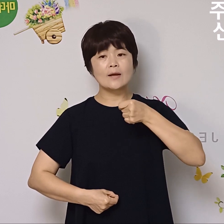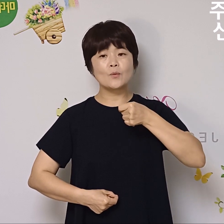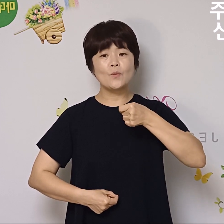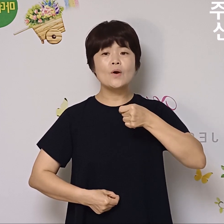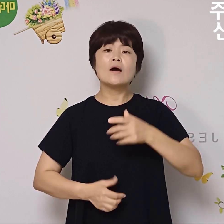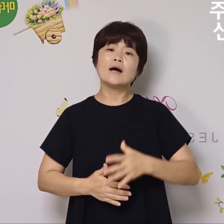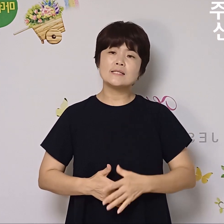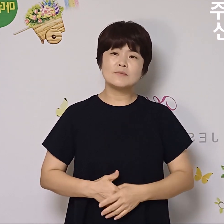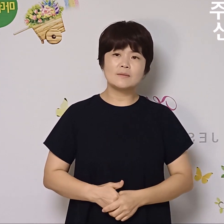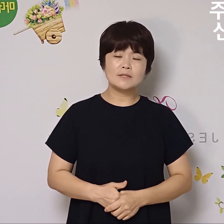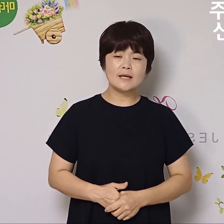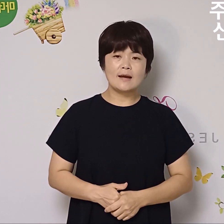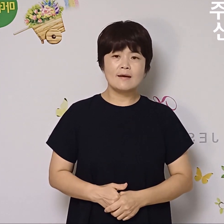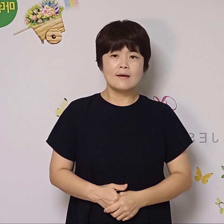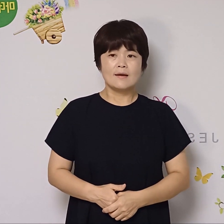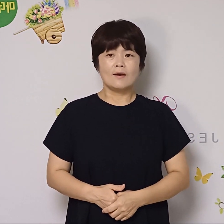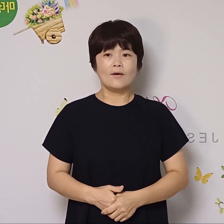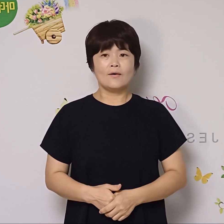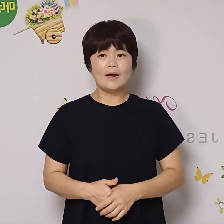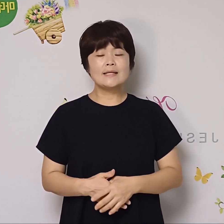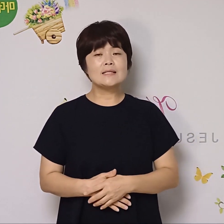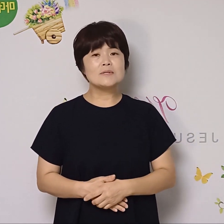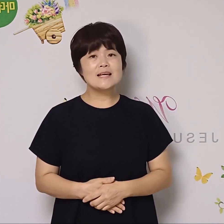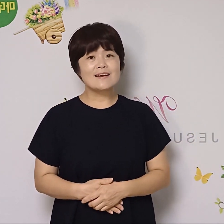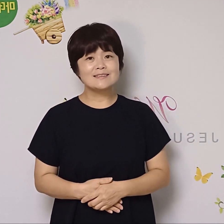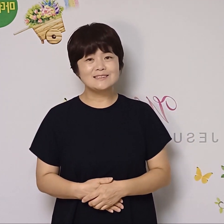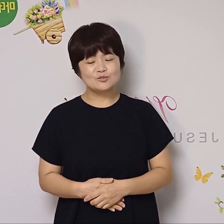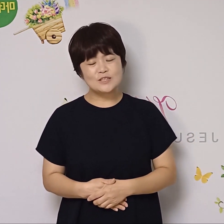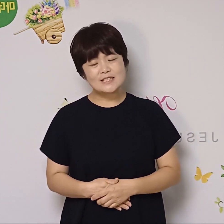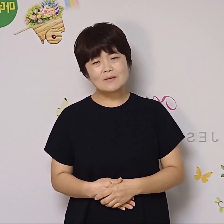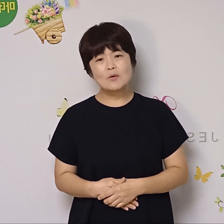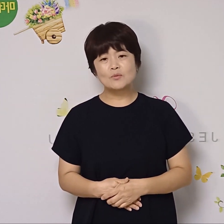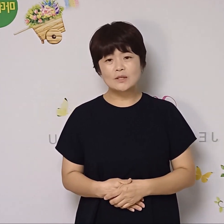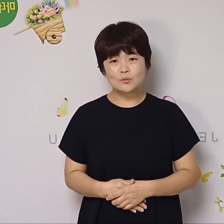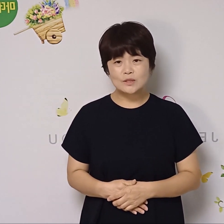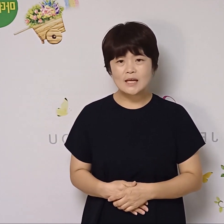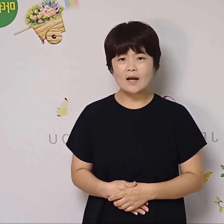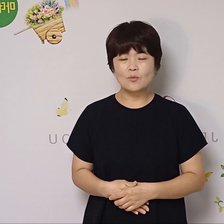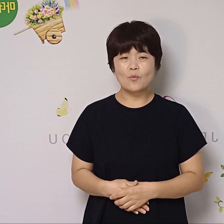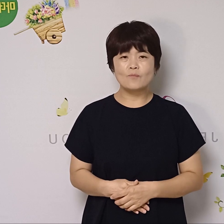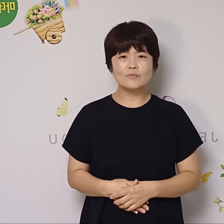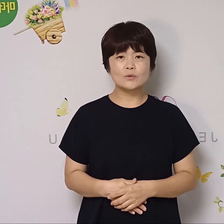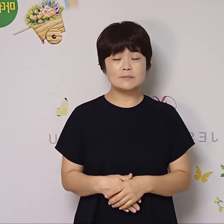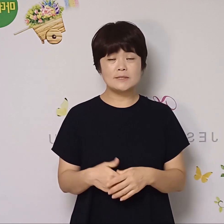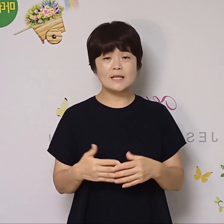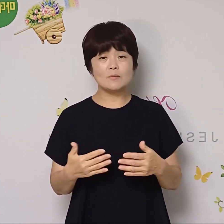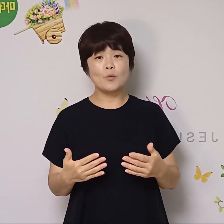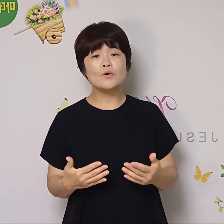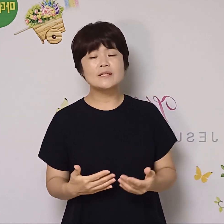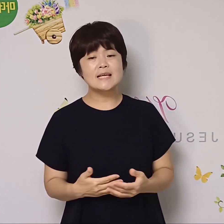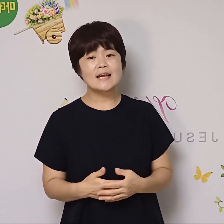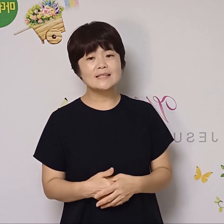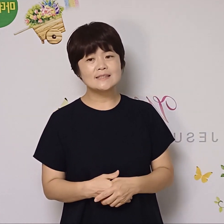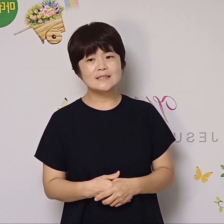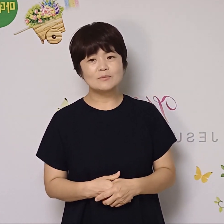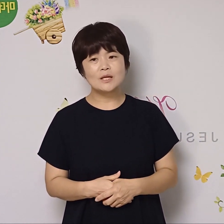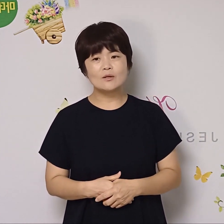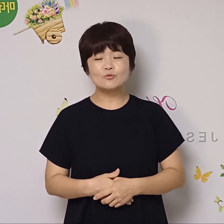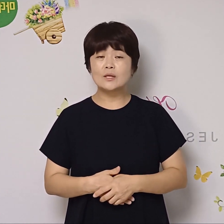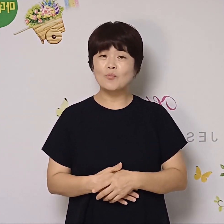신실하다라고 하시면 됩니다. 하나님의 사랑은 우리의 생명보다도 귀하고 또 십자가 보혈의 사랑이기 때문에 우리의